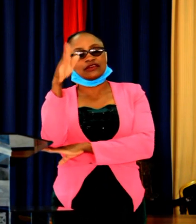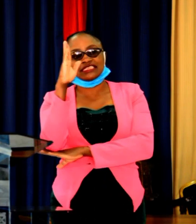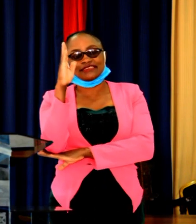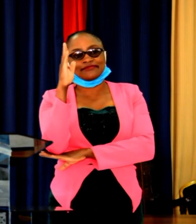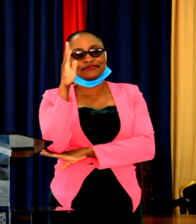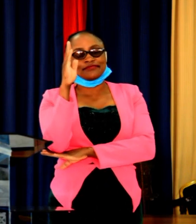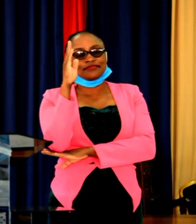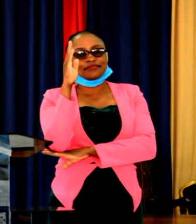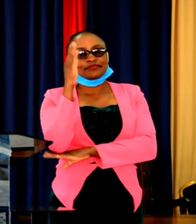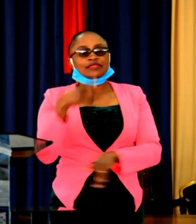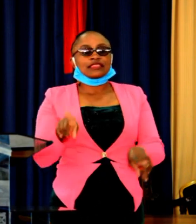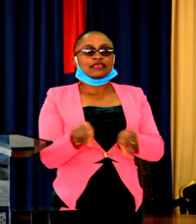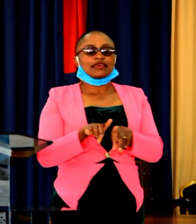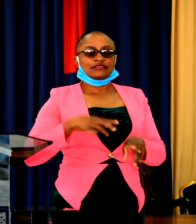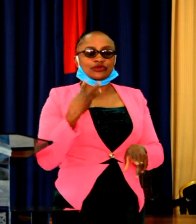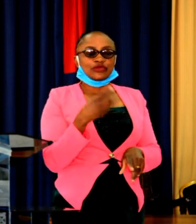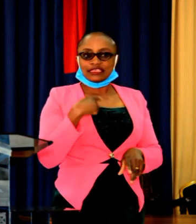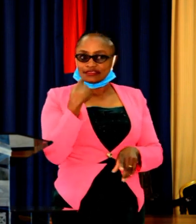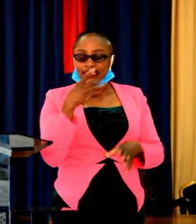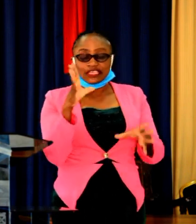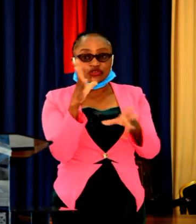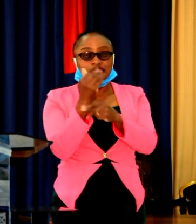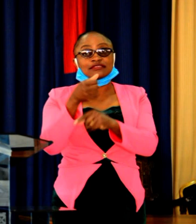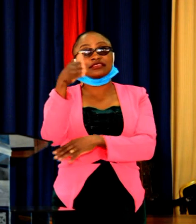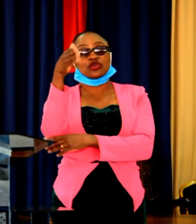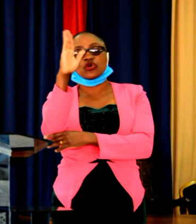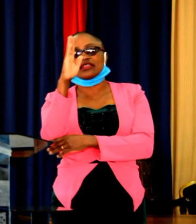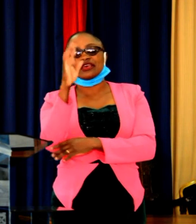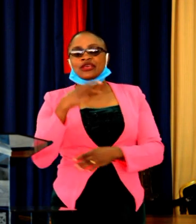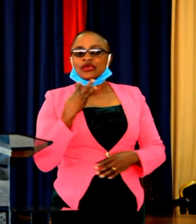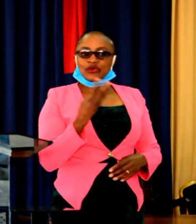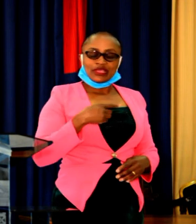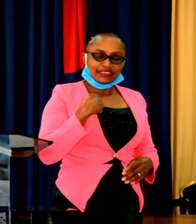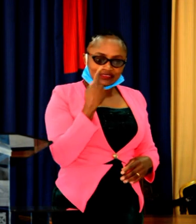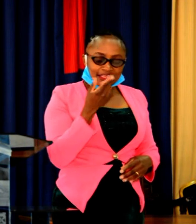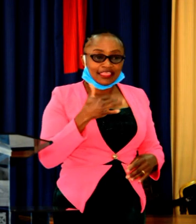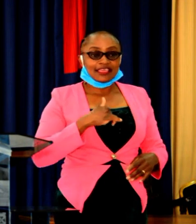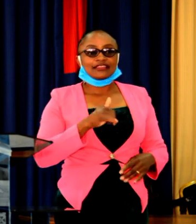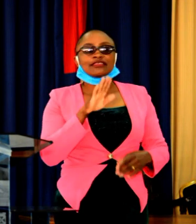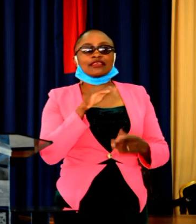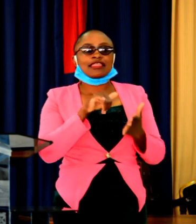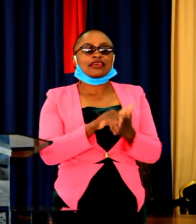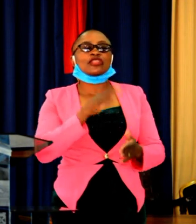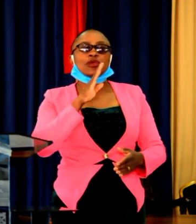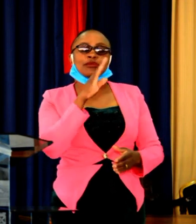Na tunaposema trusting in God, tunasema ni kuwa na confidence.